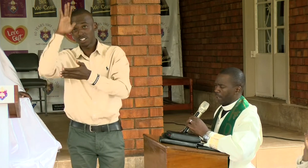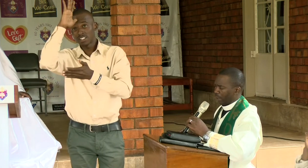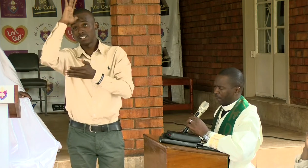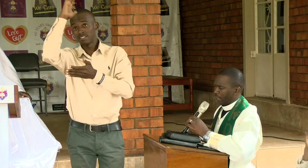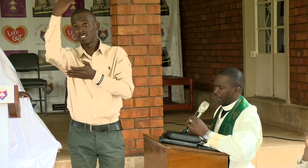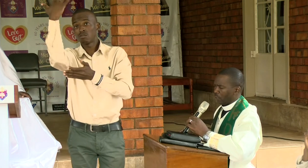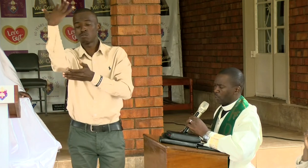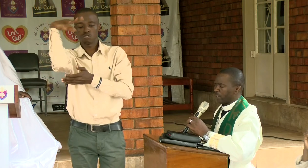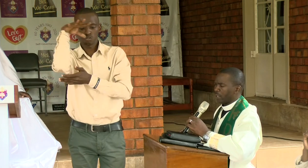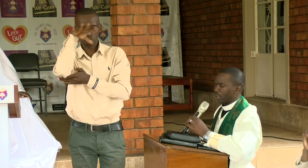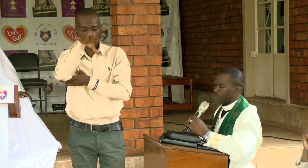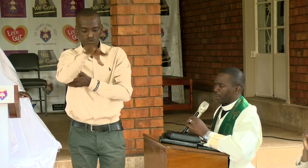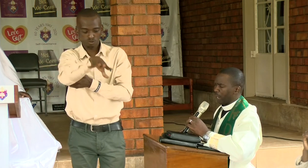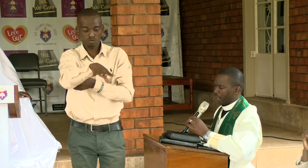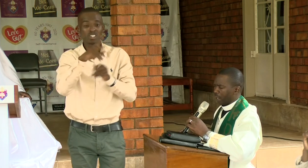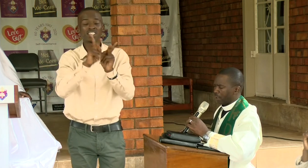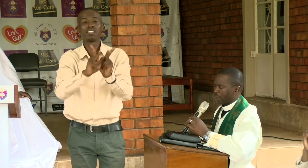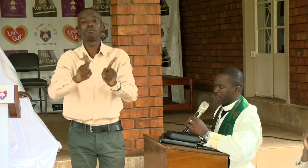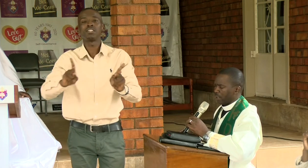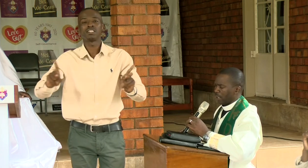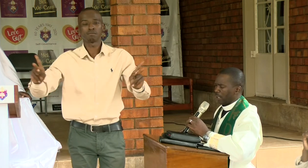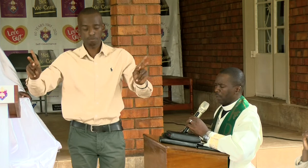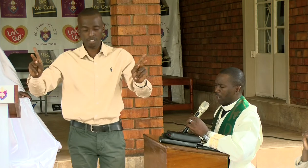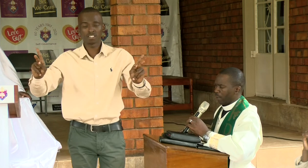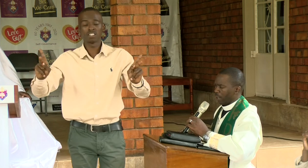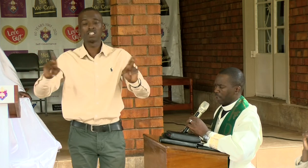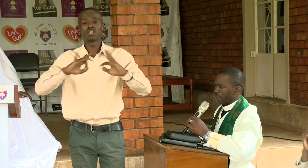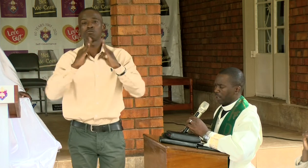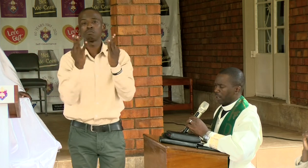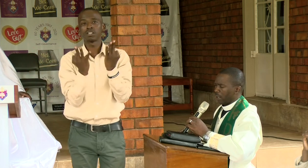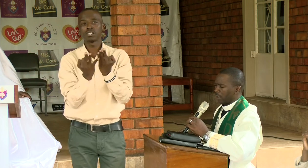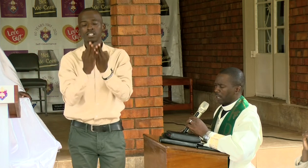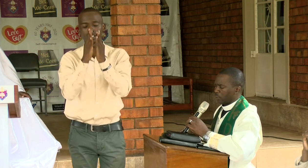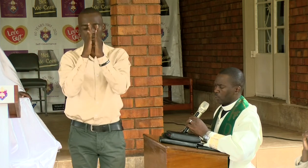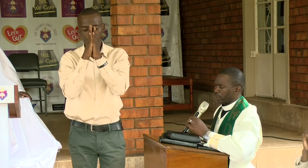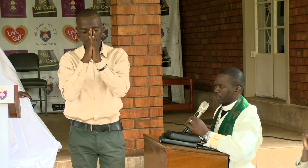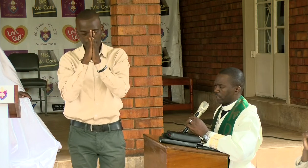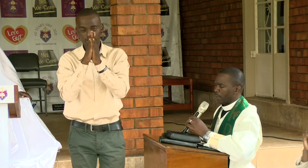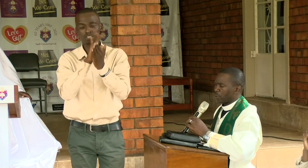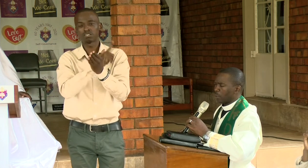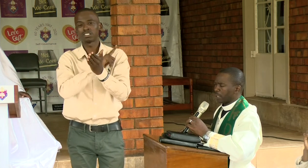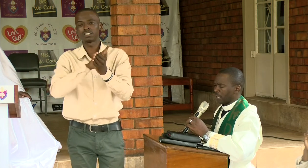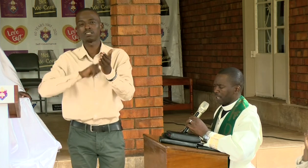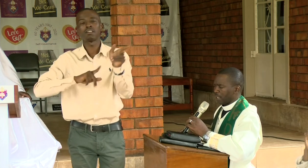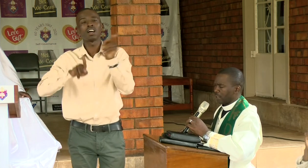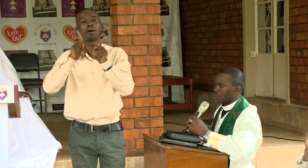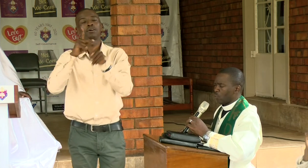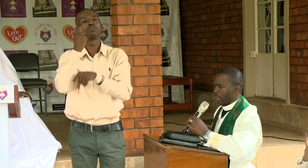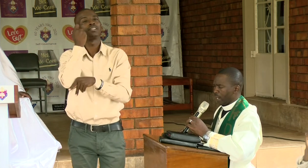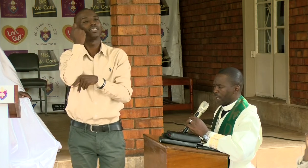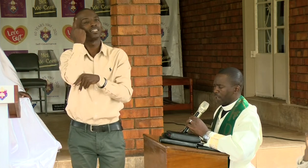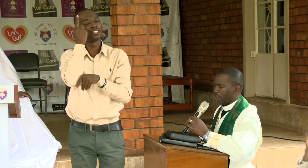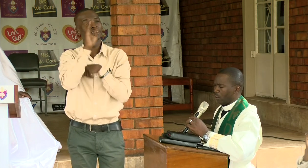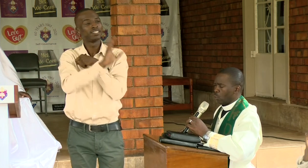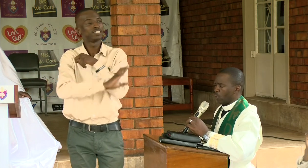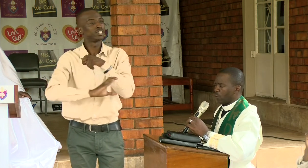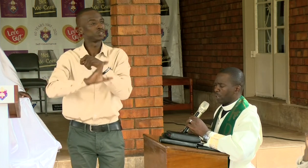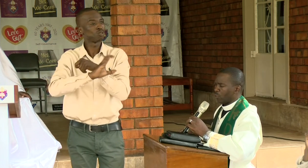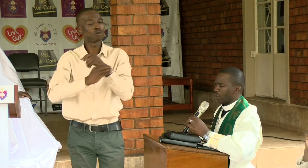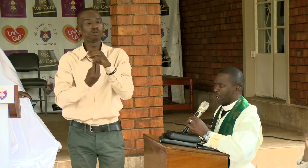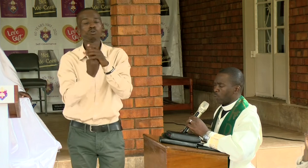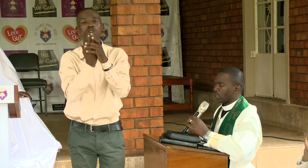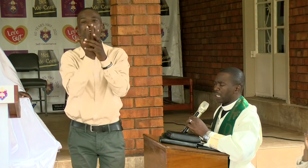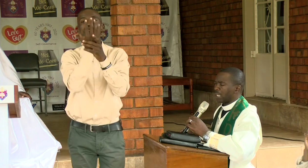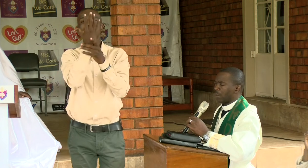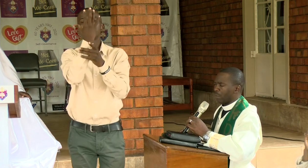gwo ogwamalamu edda, guleete emirembe mu maka. Era Mukama, Taata, tuwe ekisa ekingi abantu bategeere nti eggwanga